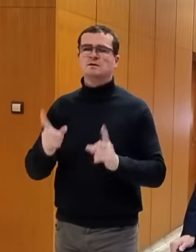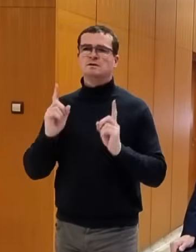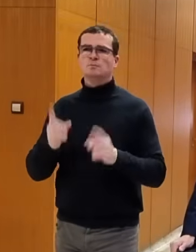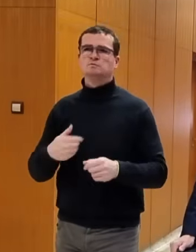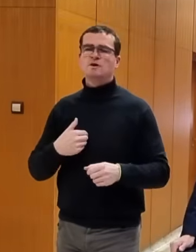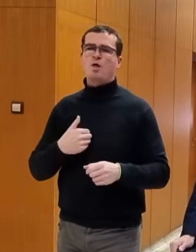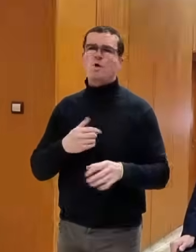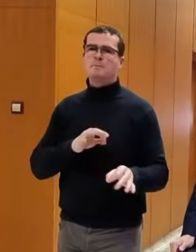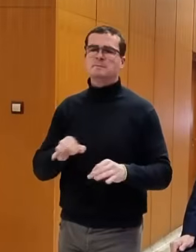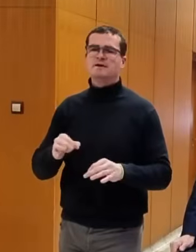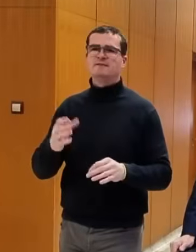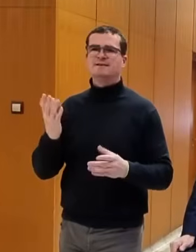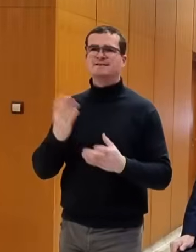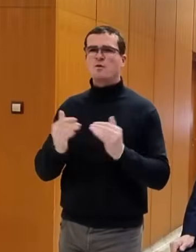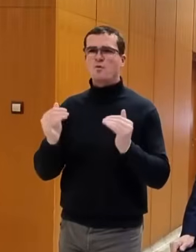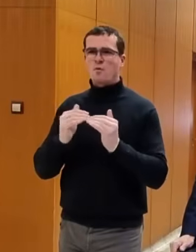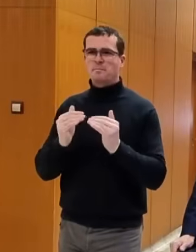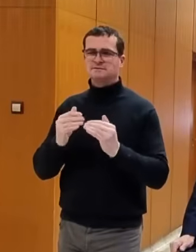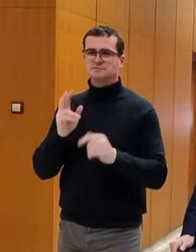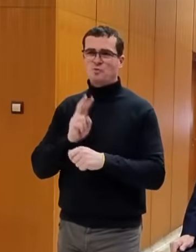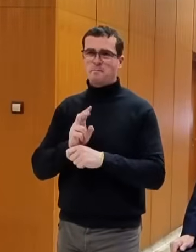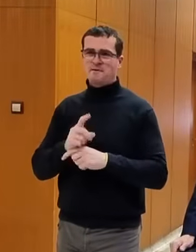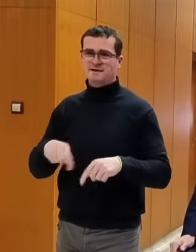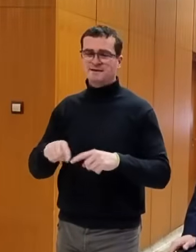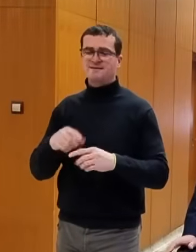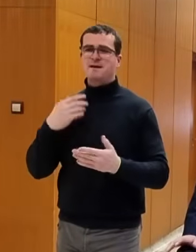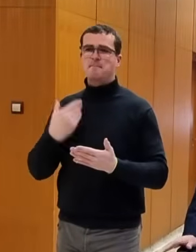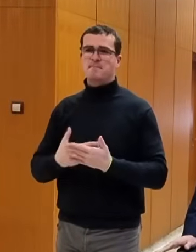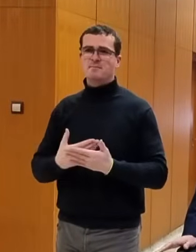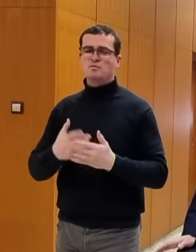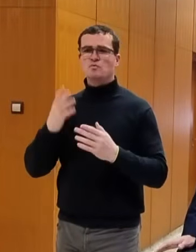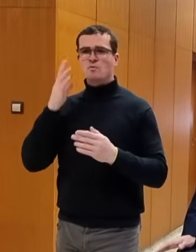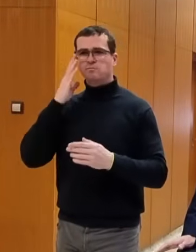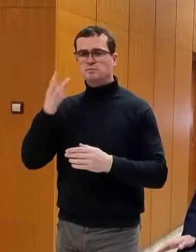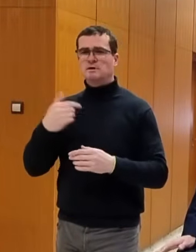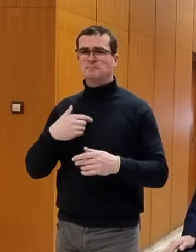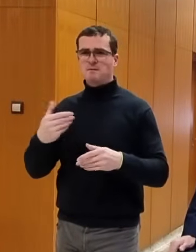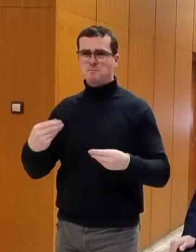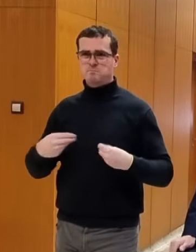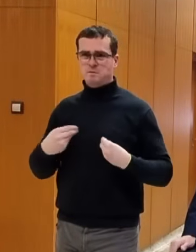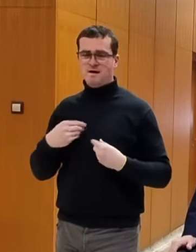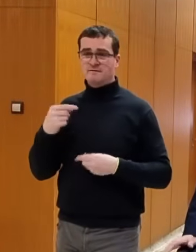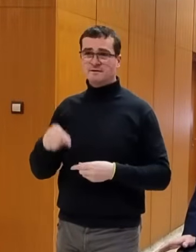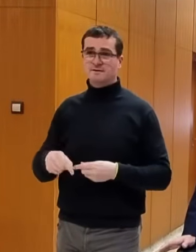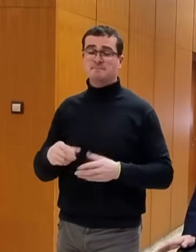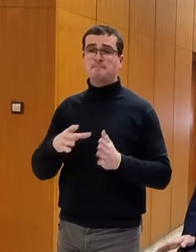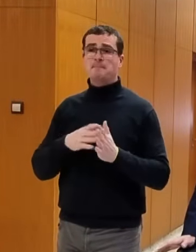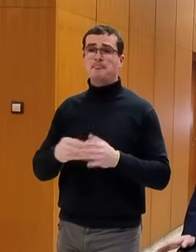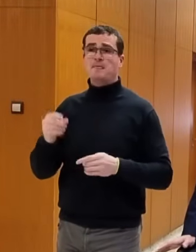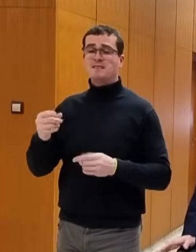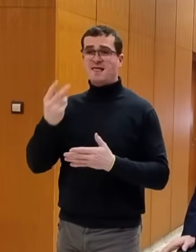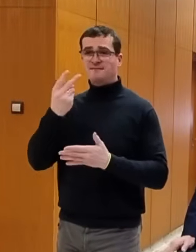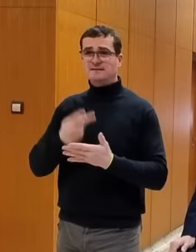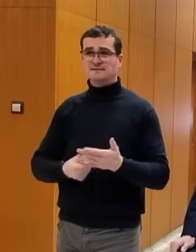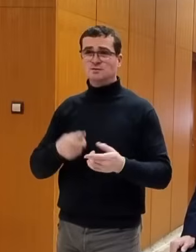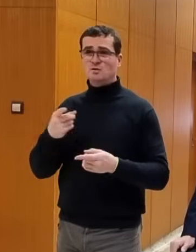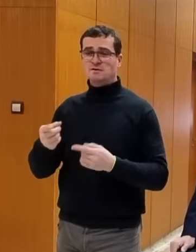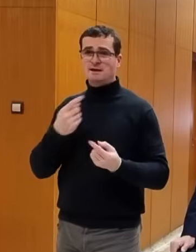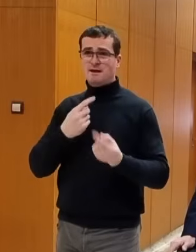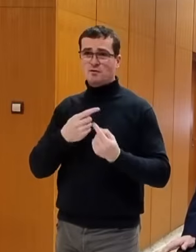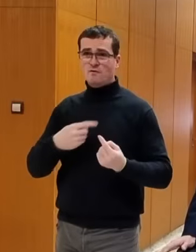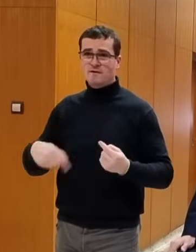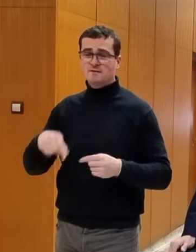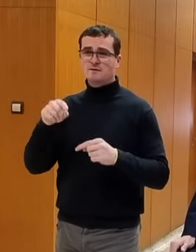muselo pripraviť adekvátne kompenzačné opatrenia a práve budeme sa s nimi o tom baviť. A podľa výsledku týchto